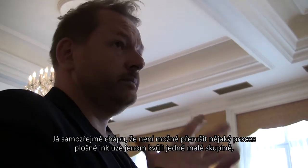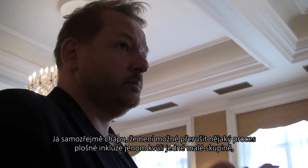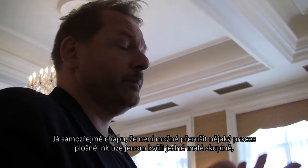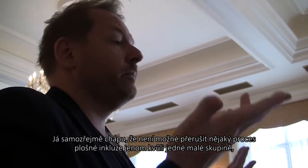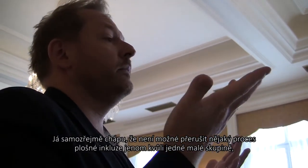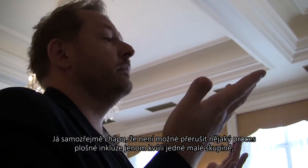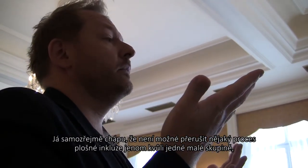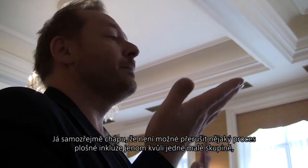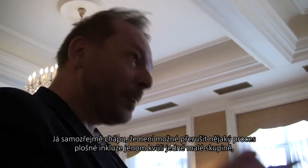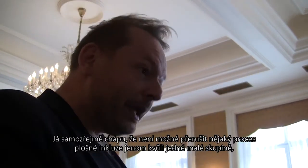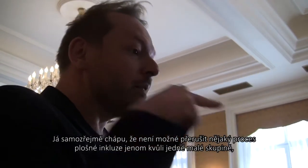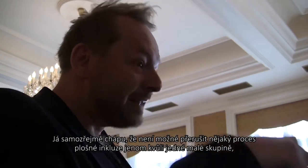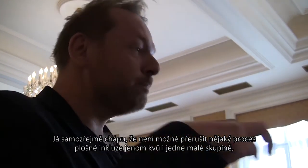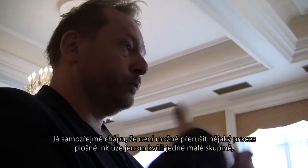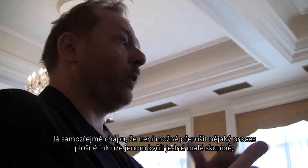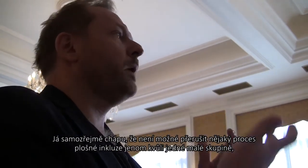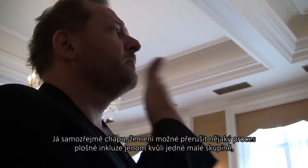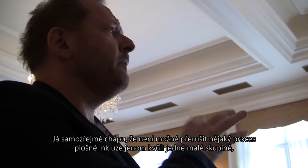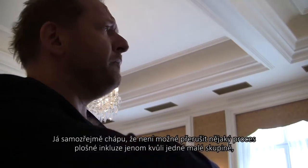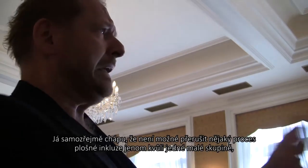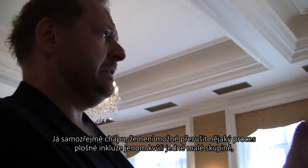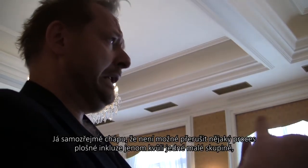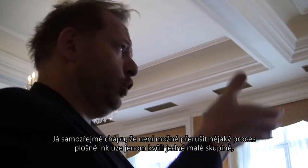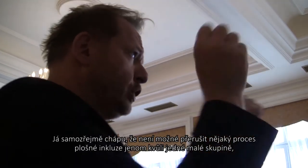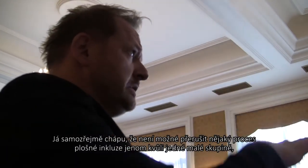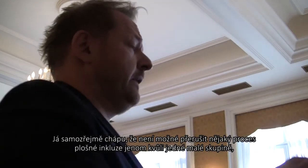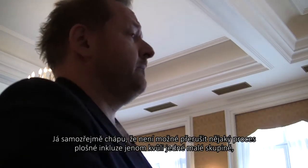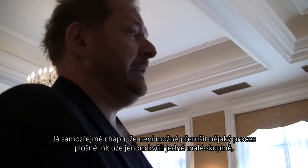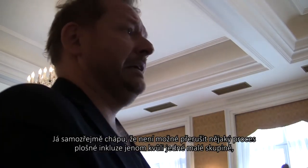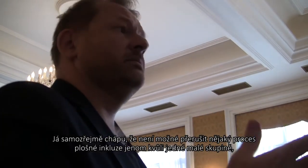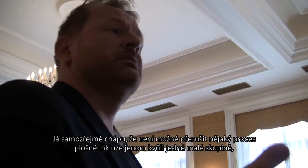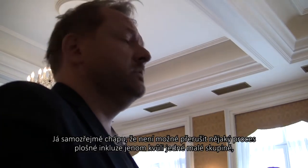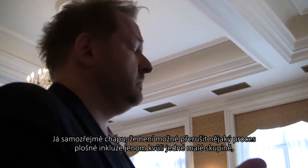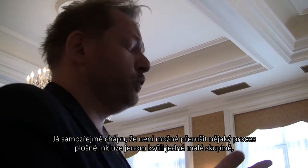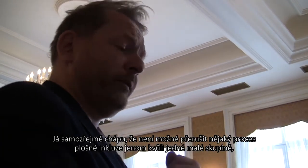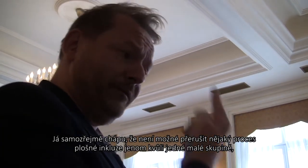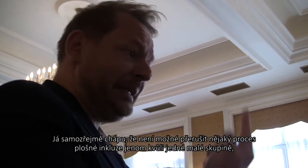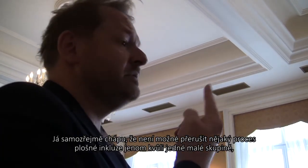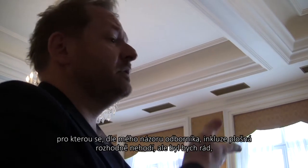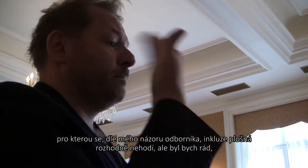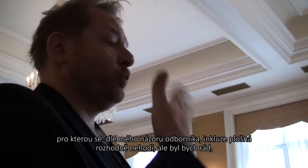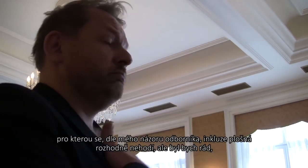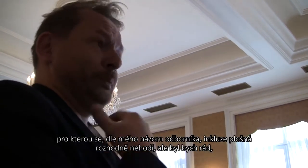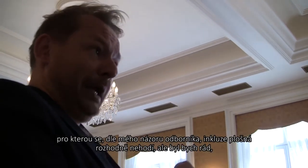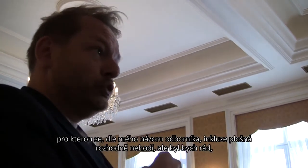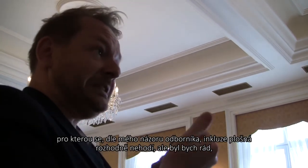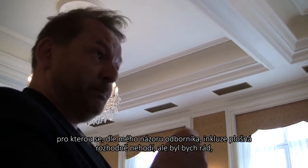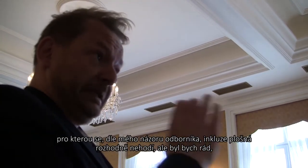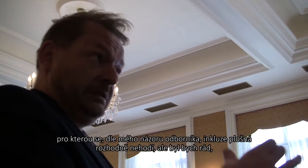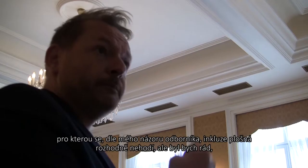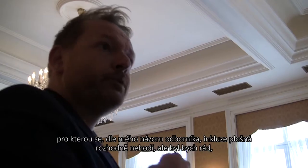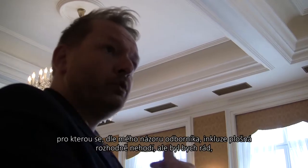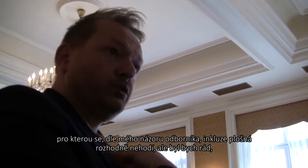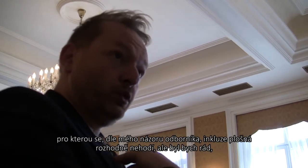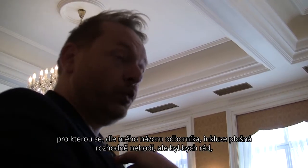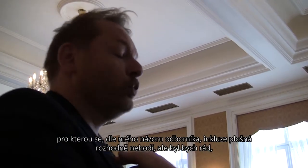chápu, že není možné přerušit nějaký proces plošné inkluze jenom kvůli jedné malé skupině, pro kterou se dle mého